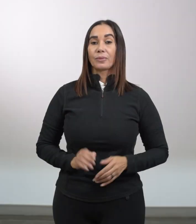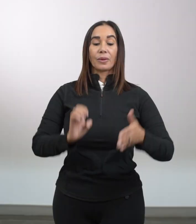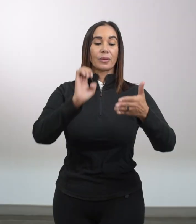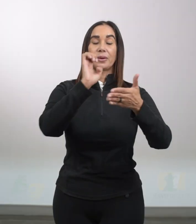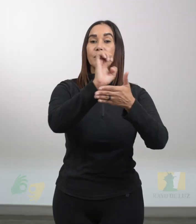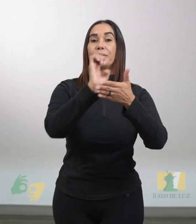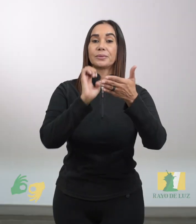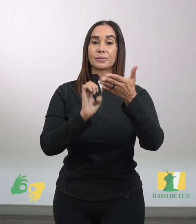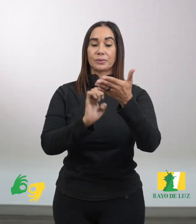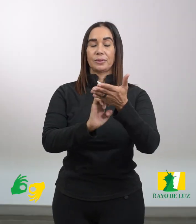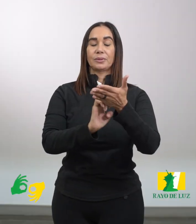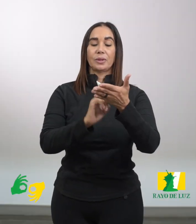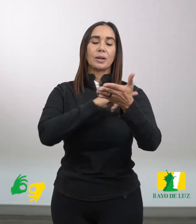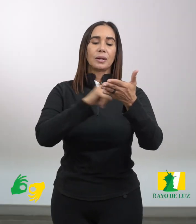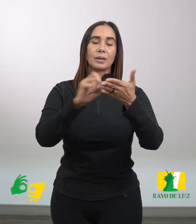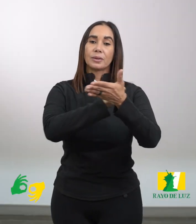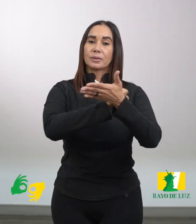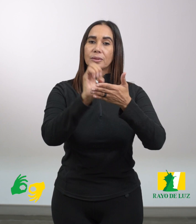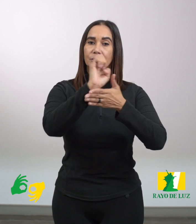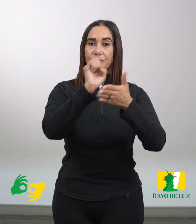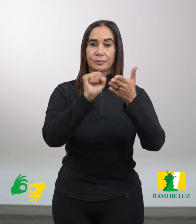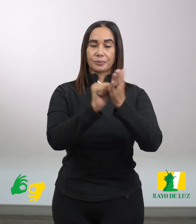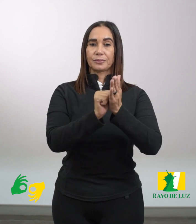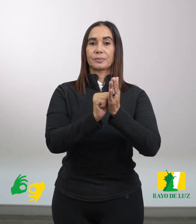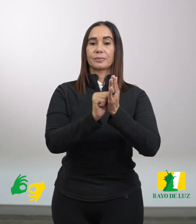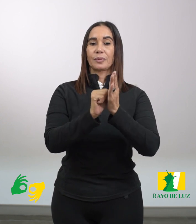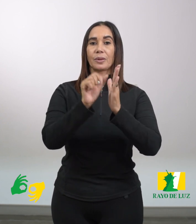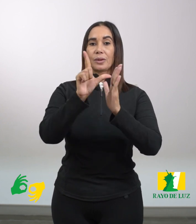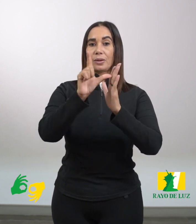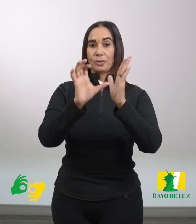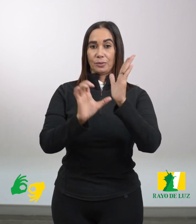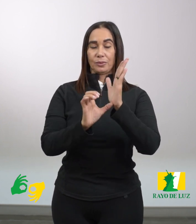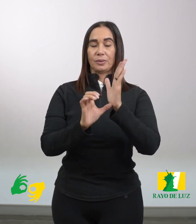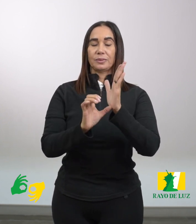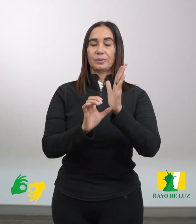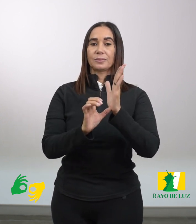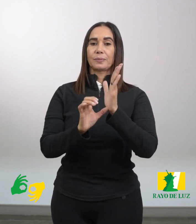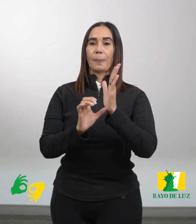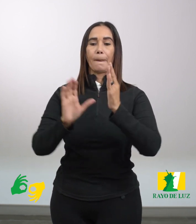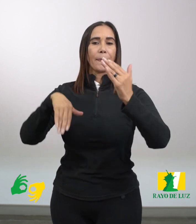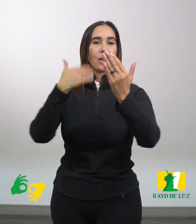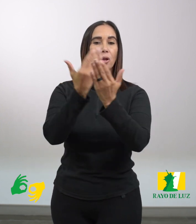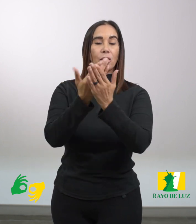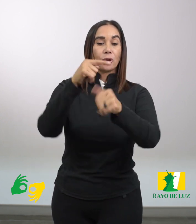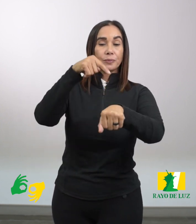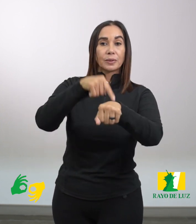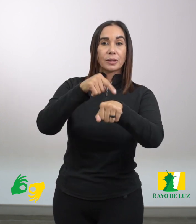Evangelio Lectura del Santo Evangelio según San Lucas Cuando llegó el tiempo de la purificación,